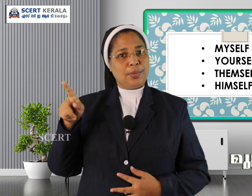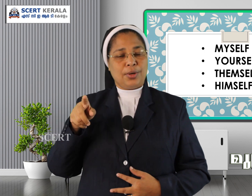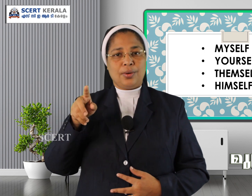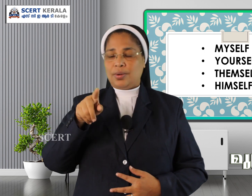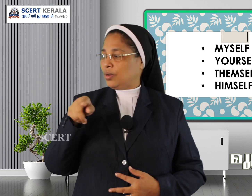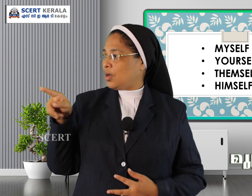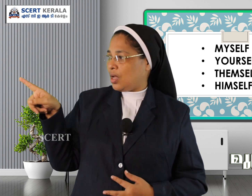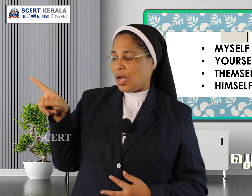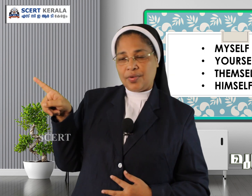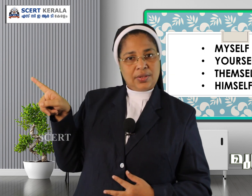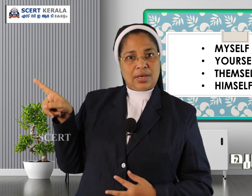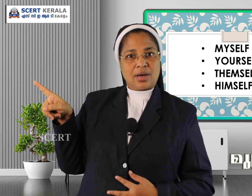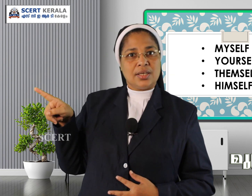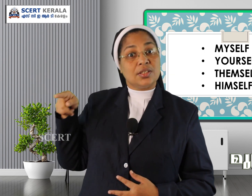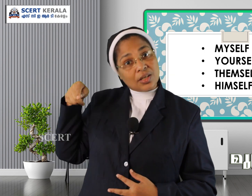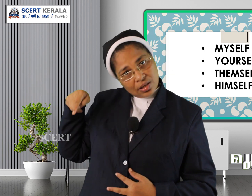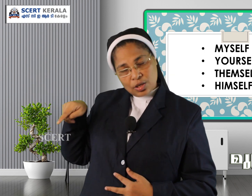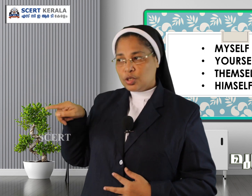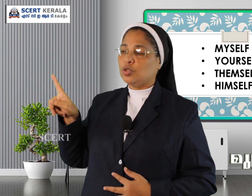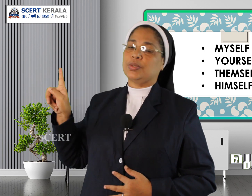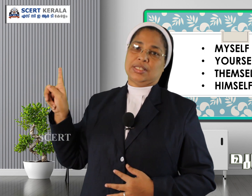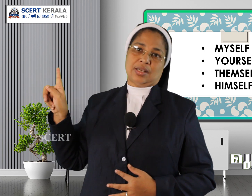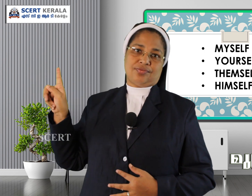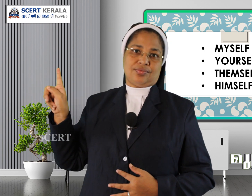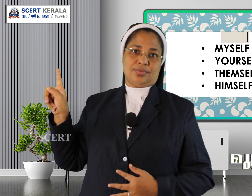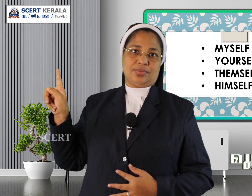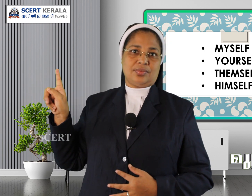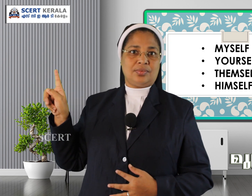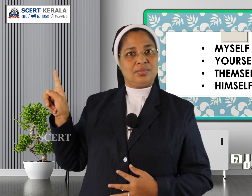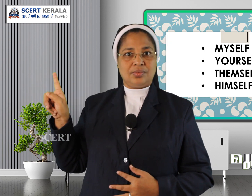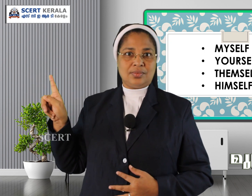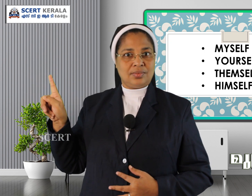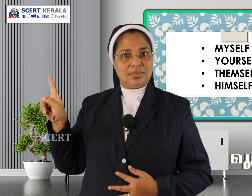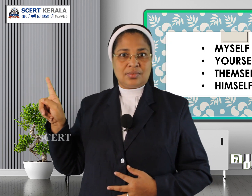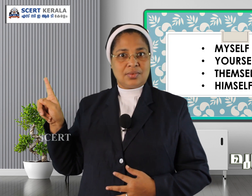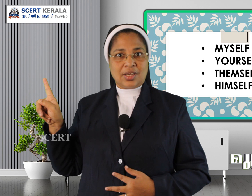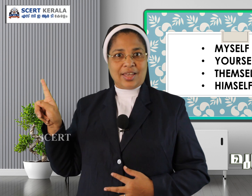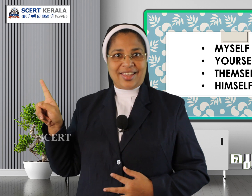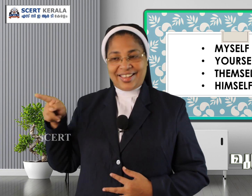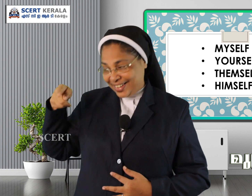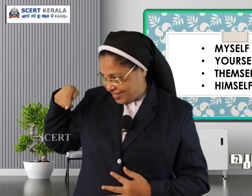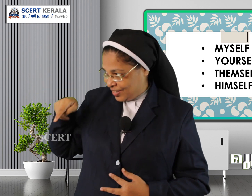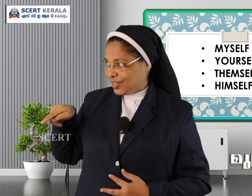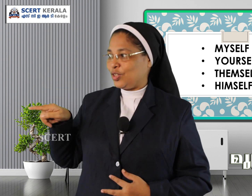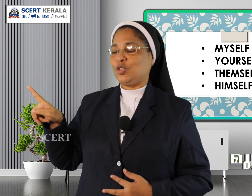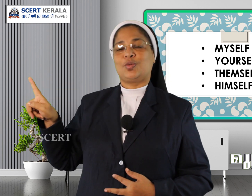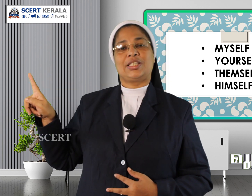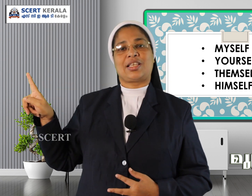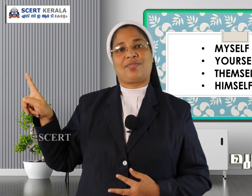പറയുമ്പോഴോ അവൻ്റെ നേരെ കാണിച്ചിട്ട് യുവർ സെൽഫ്. ഓക്കെ, യുവർ സെൽഫ്,